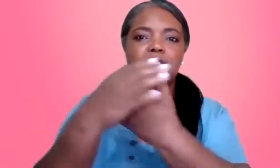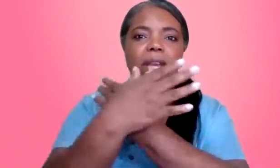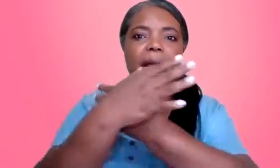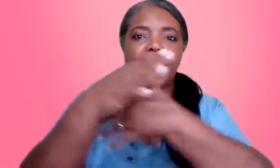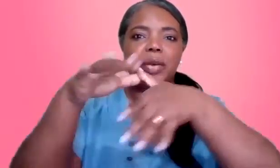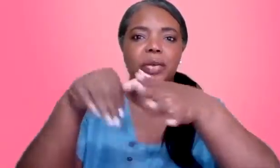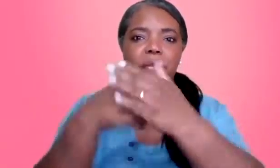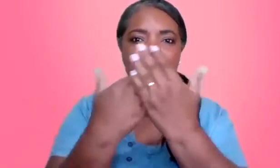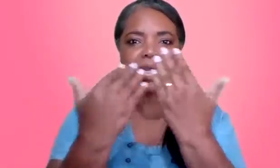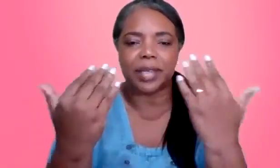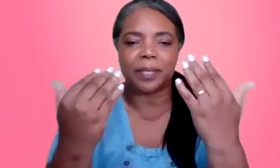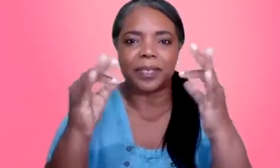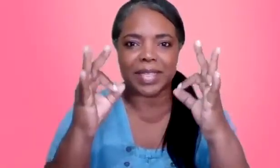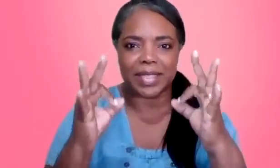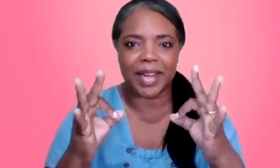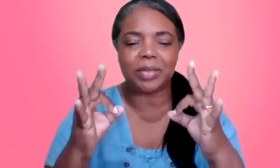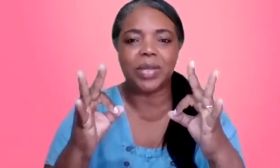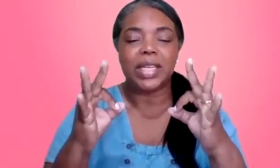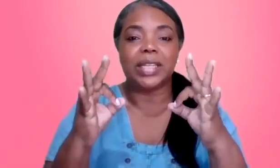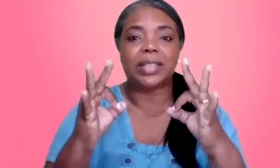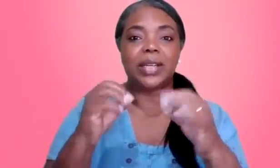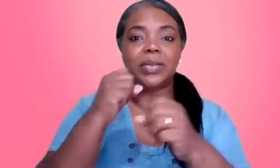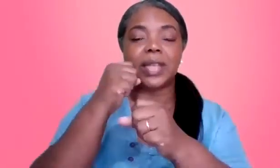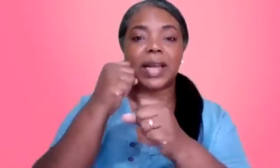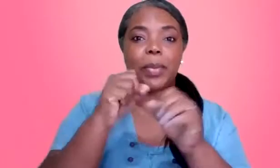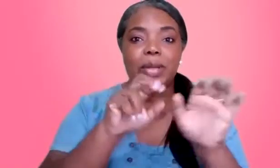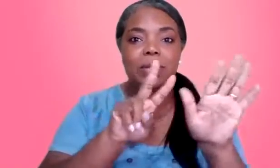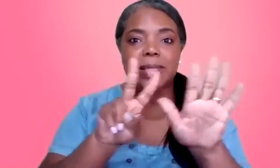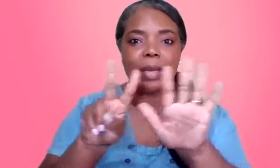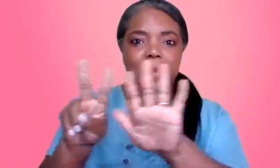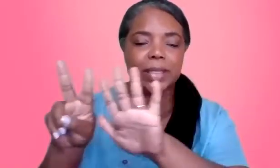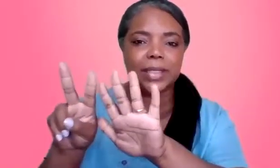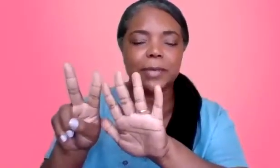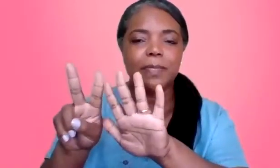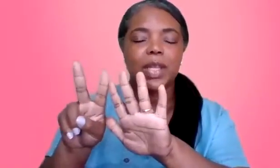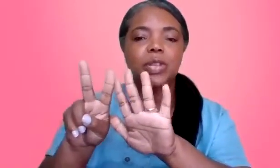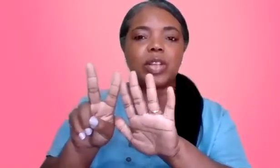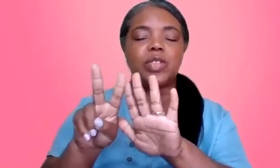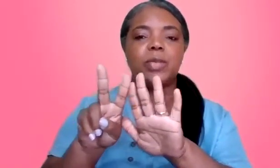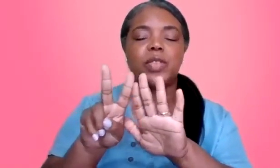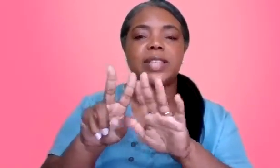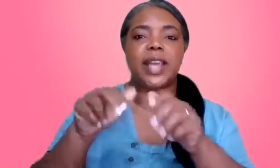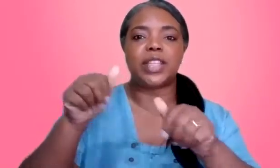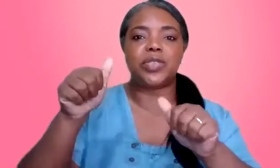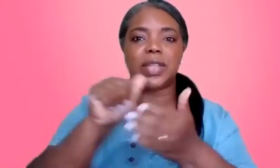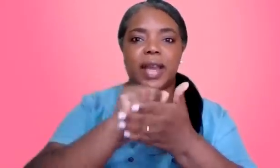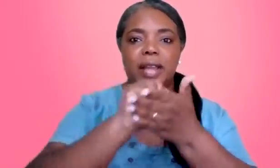de agronomia, tá certo? Então, na próxima semana, nós vamos fazer a